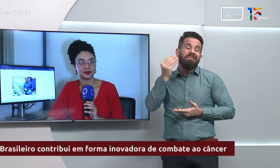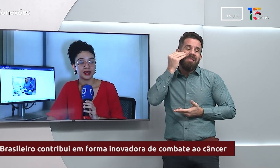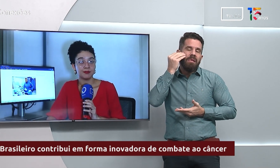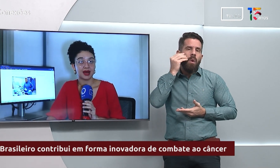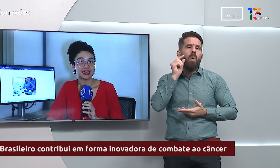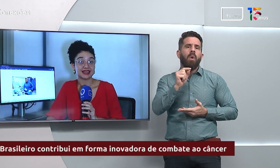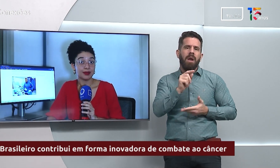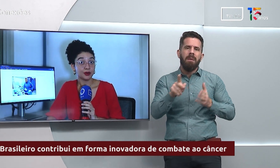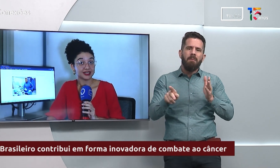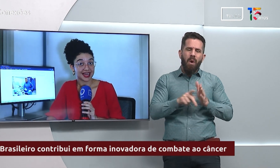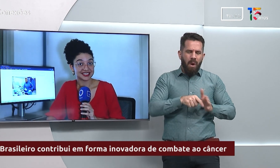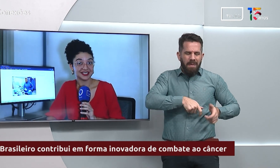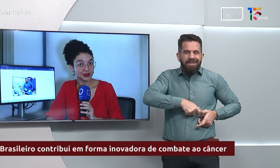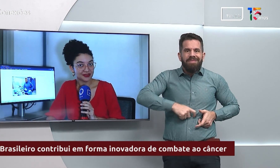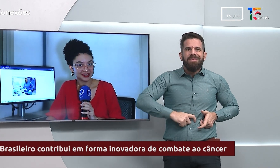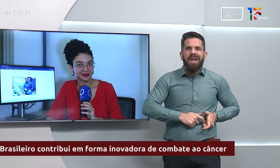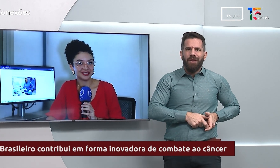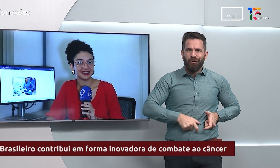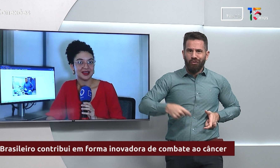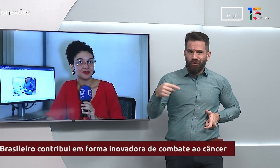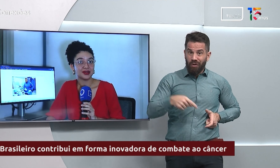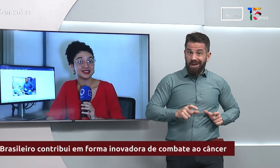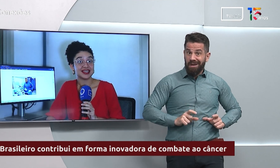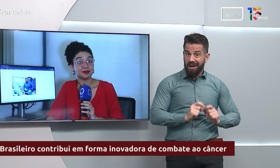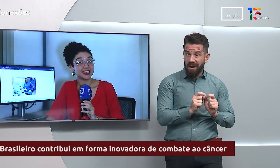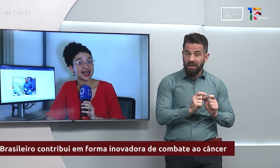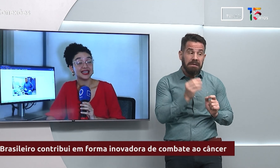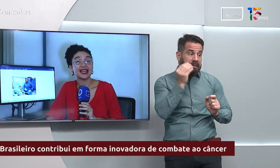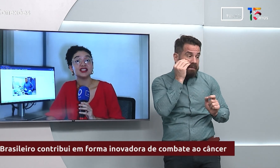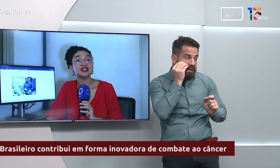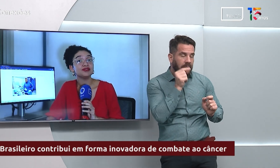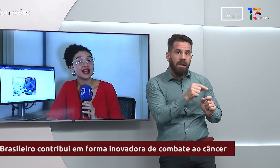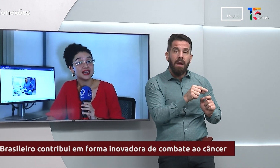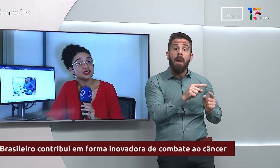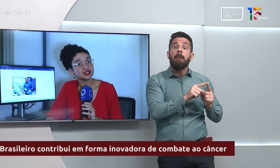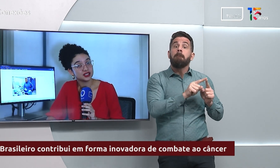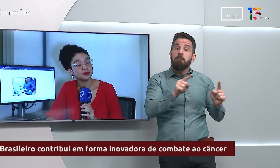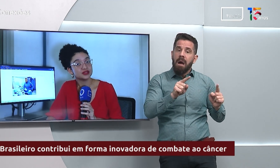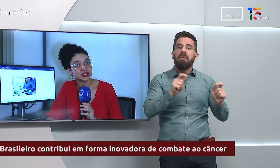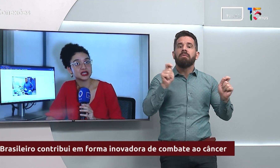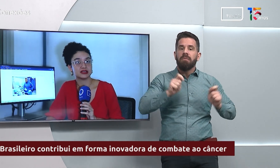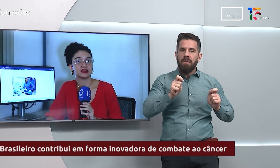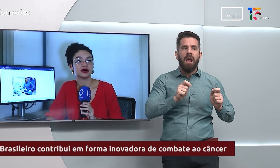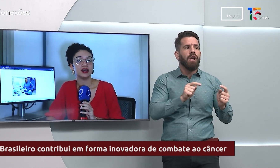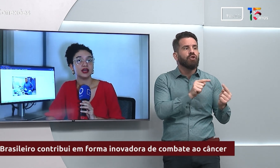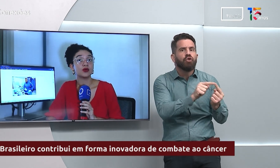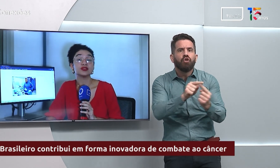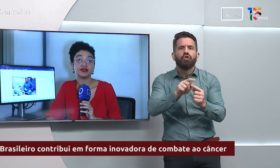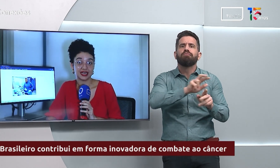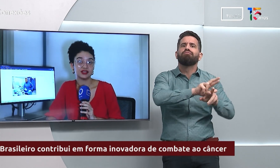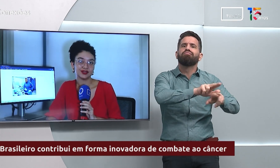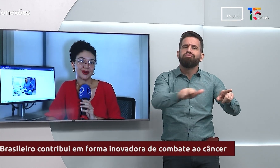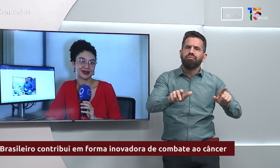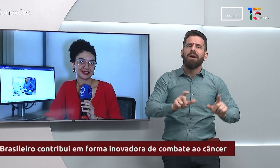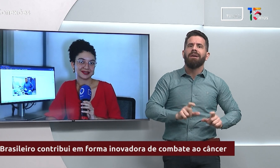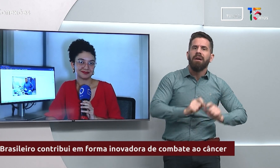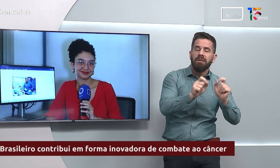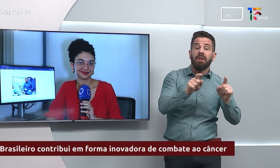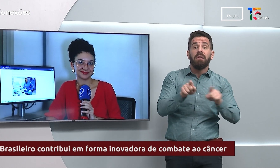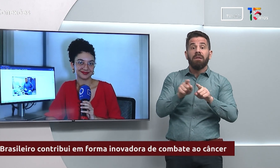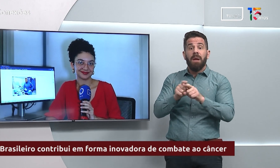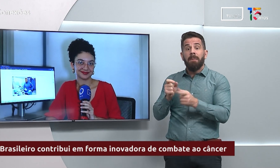autodestruição. Segundo o biomédico, a previsão para esse tratamento ser liberado é de 3 a 5 anos, depois